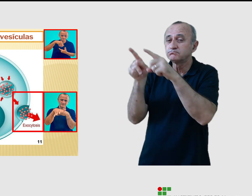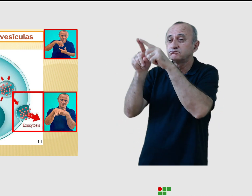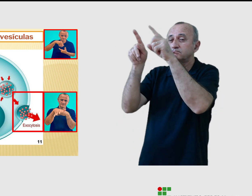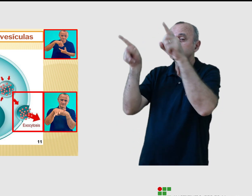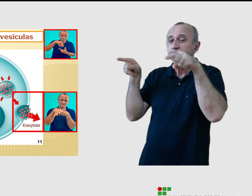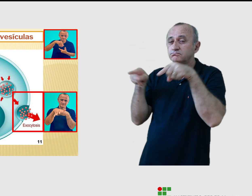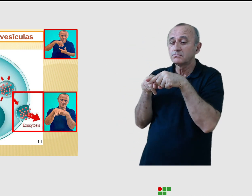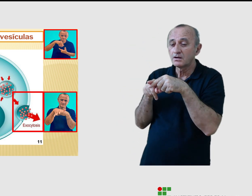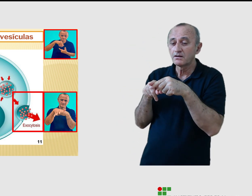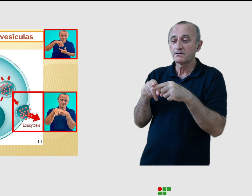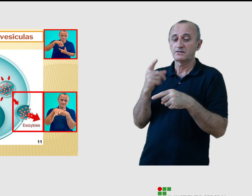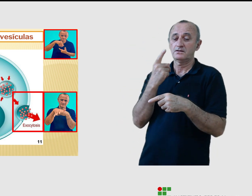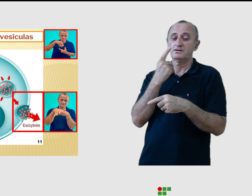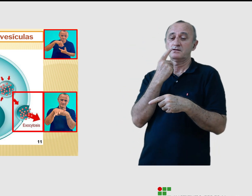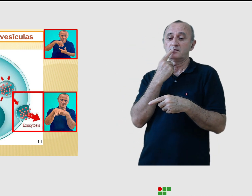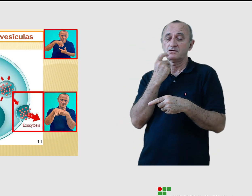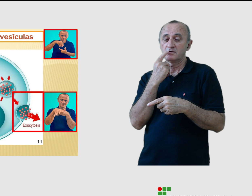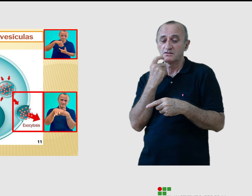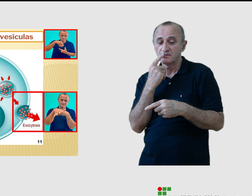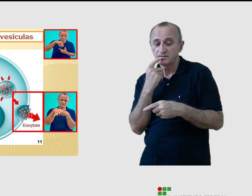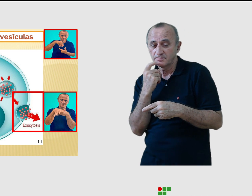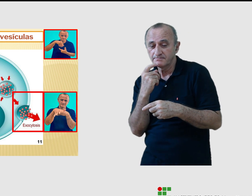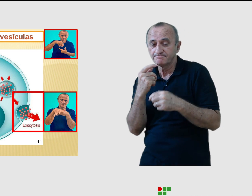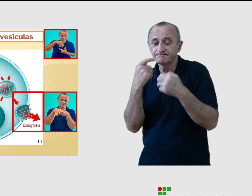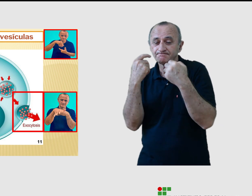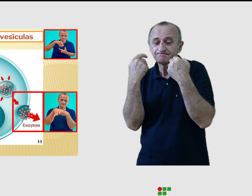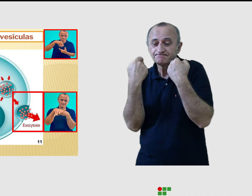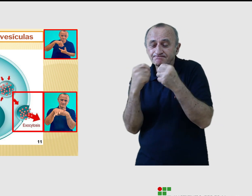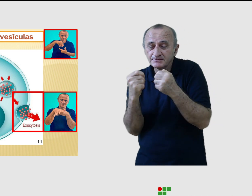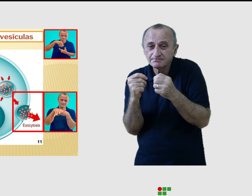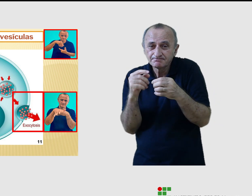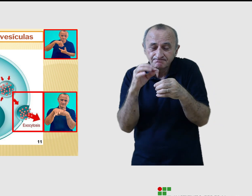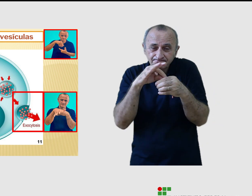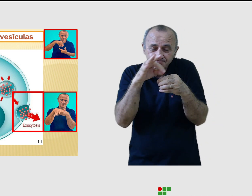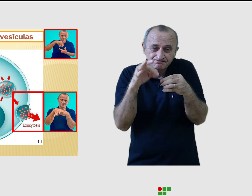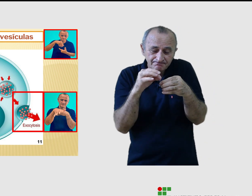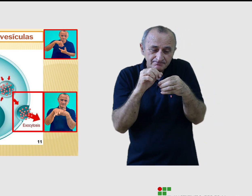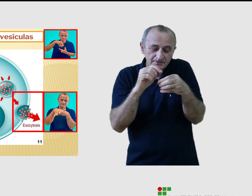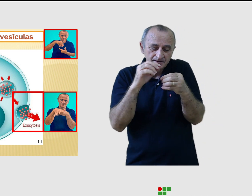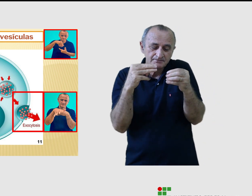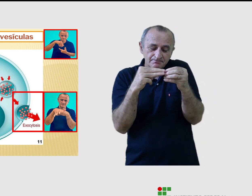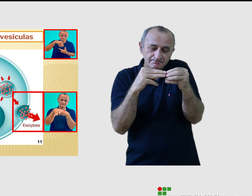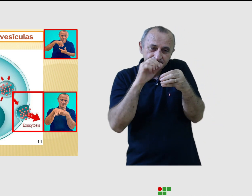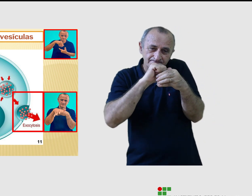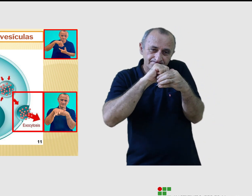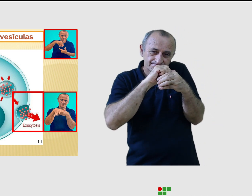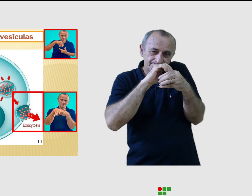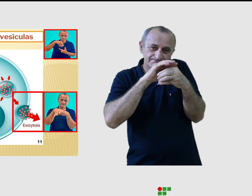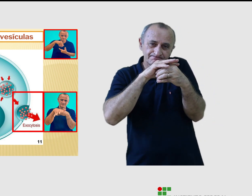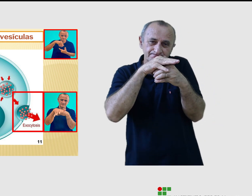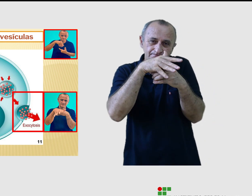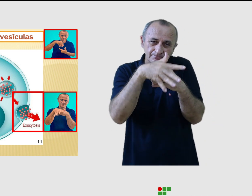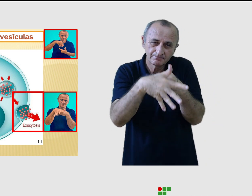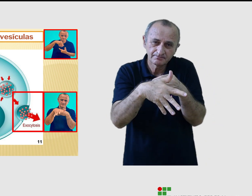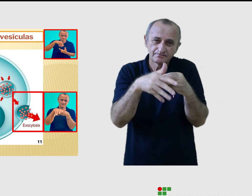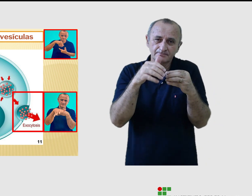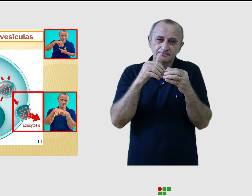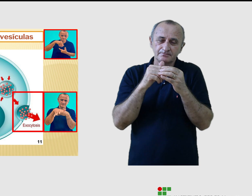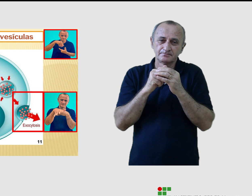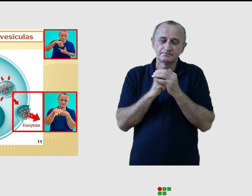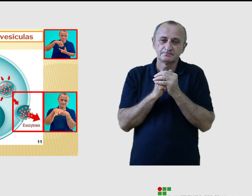Agora atente-se no retângulo vermelho. Ele mostra